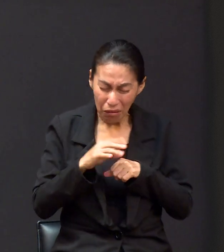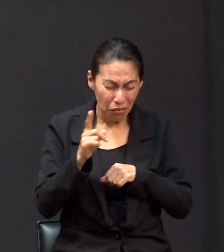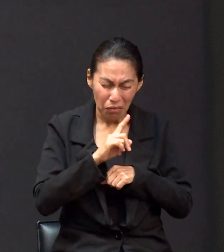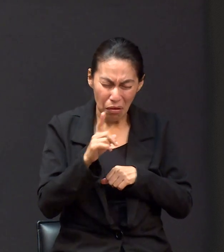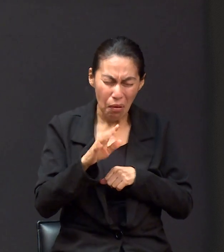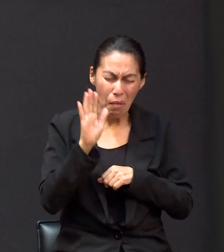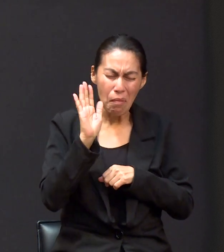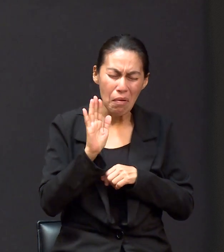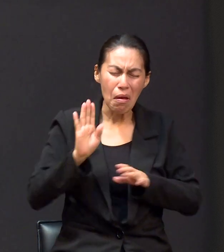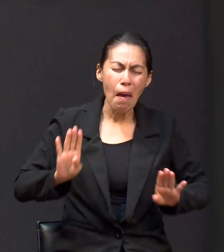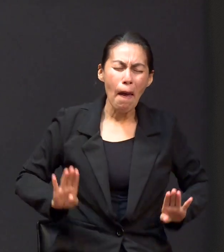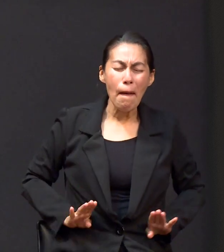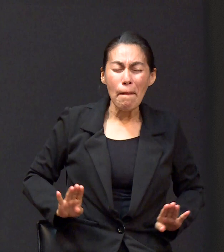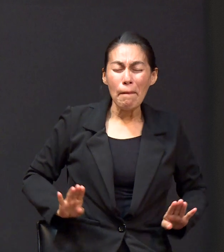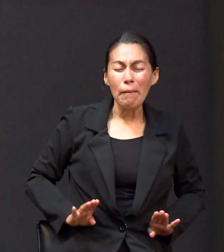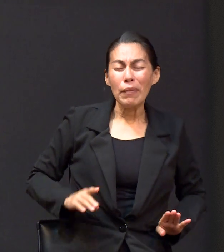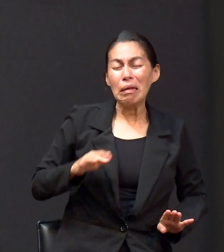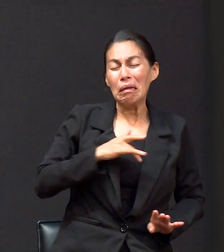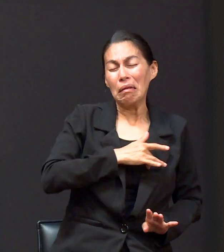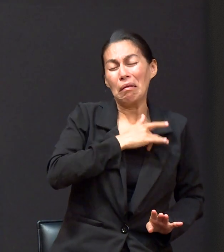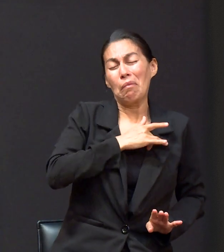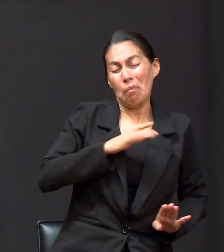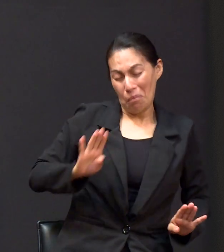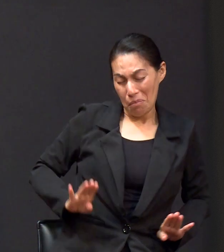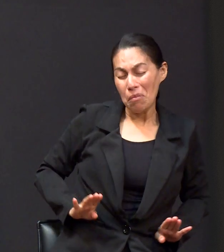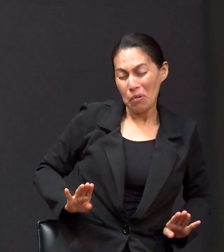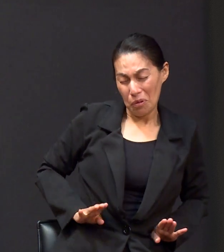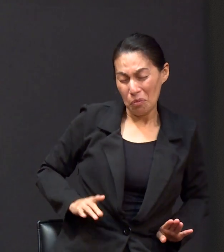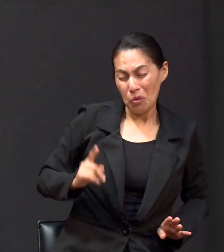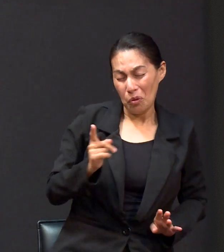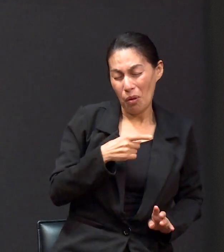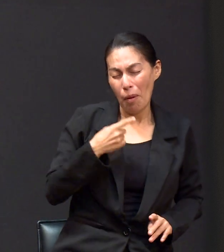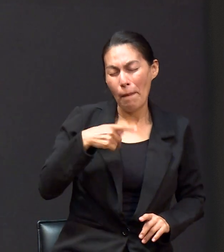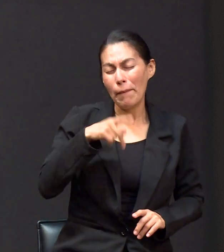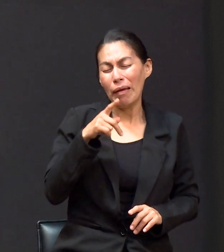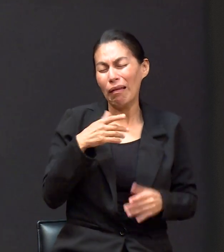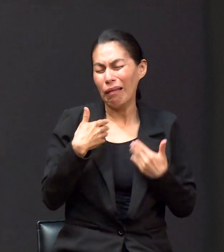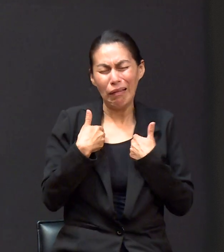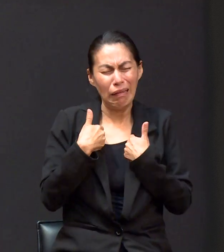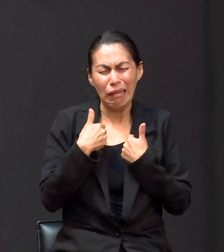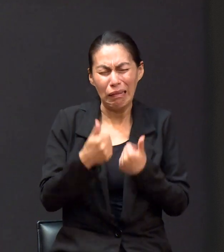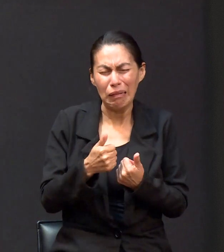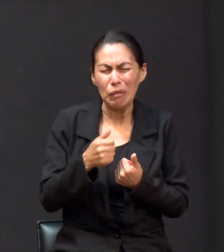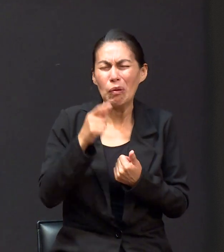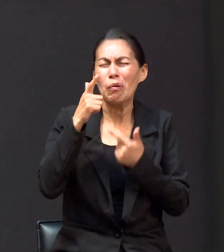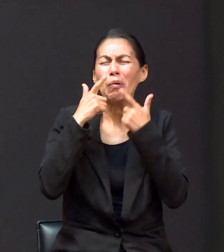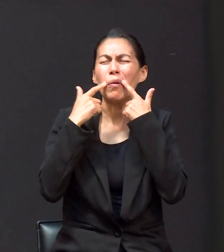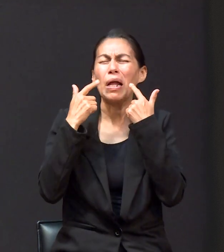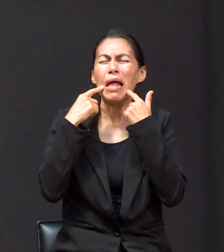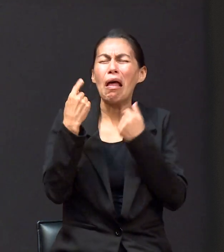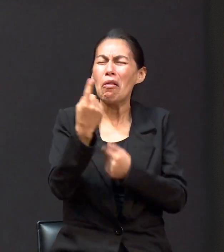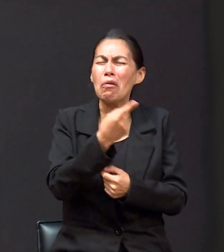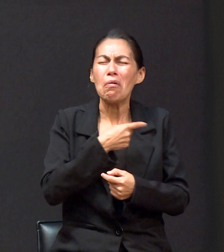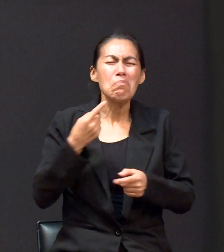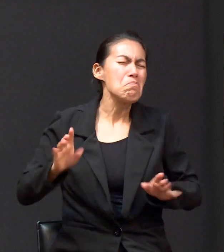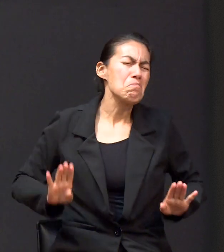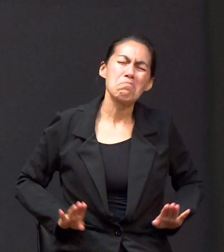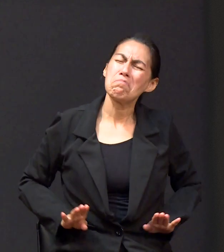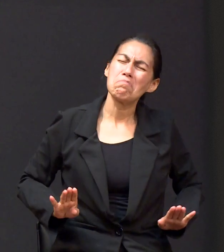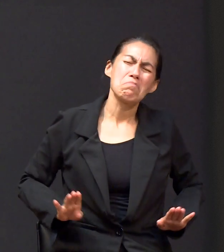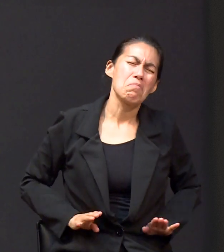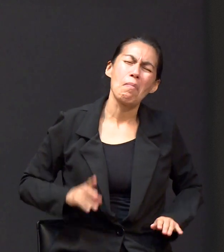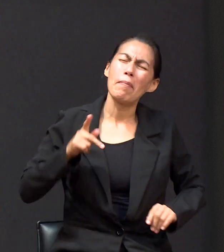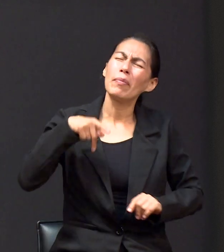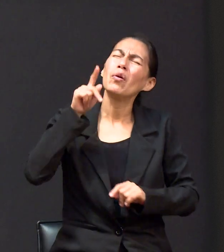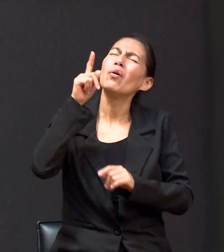cotidianas. Pensamos que todo lo merecemos, Padre. Sin embargo, no nos damos cuenta que estamos en tu gracia. No merecemos